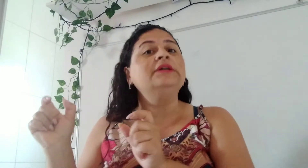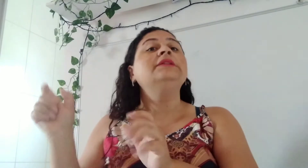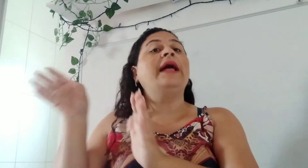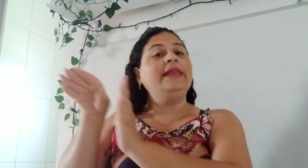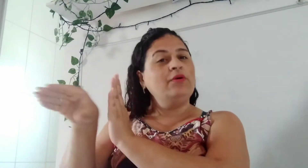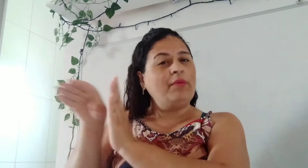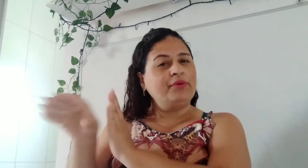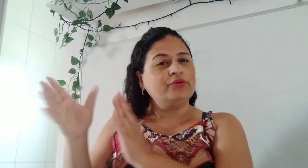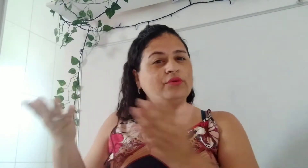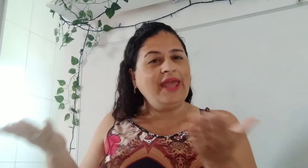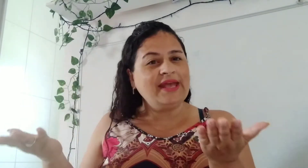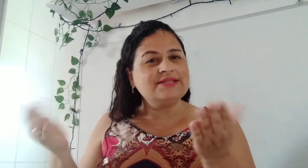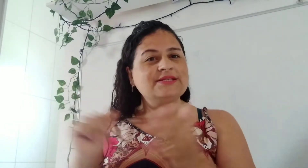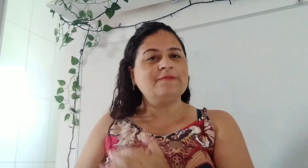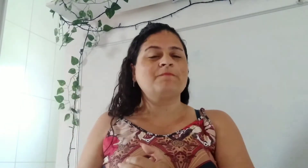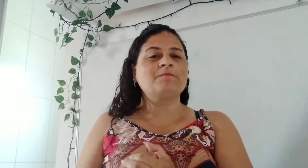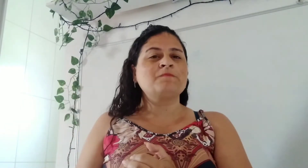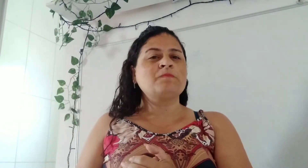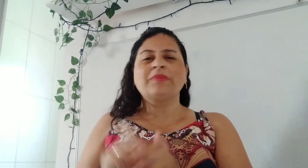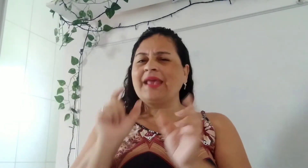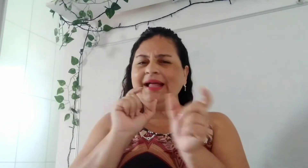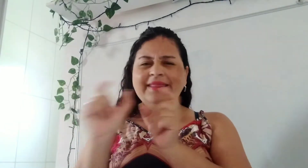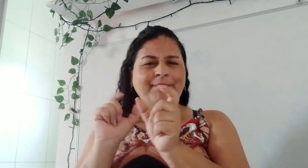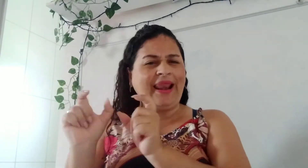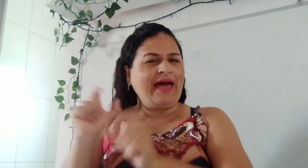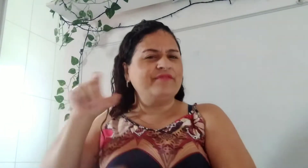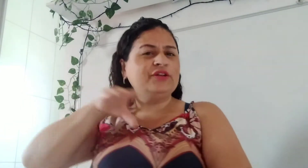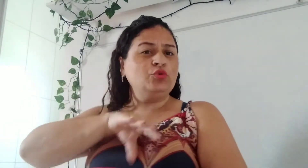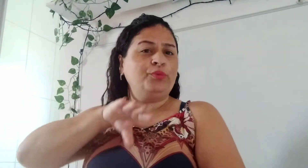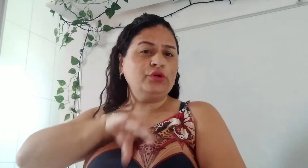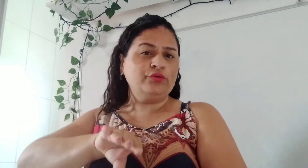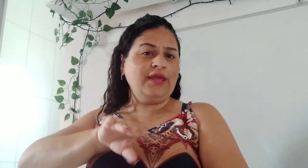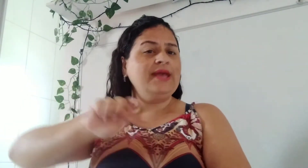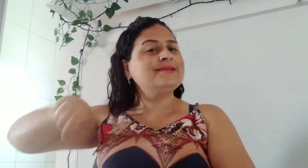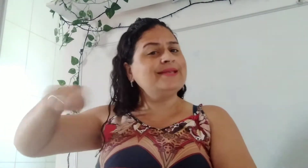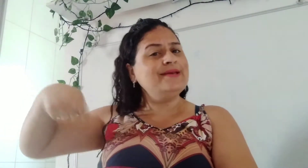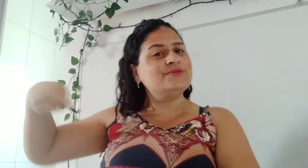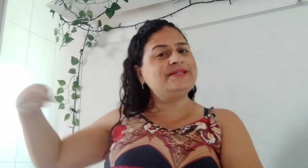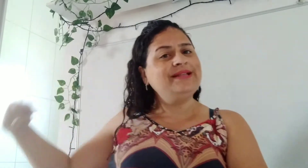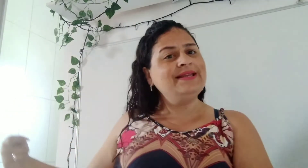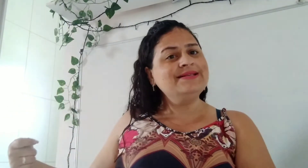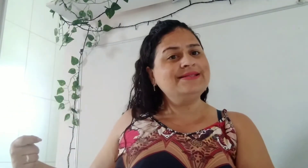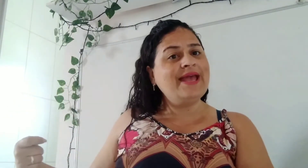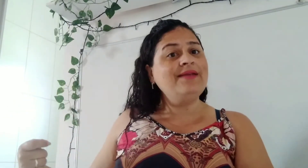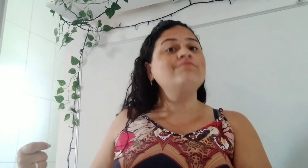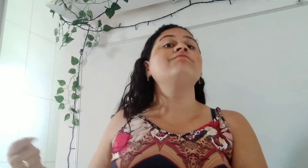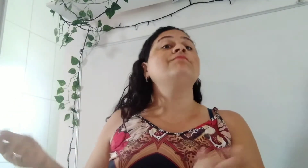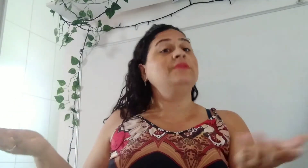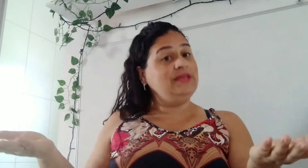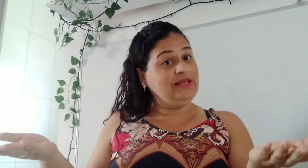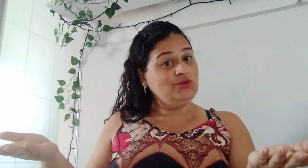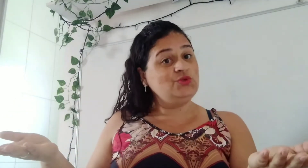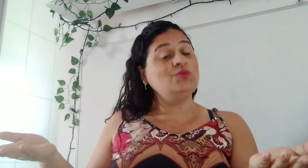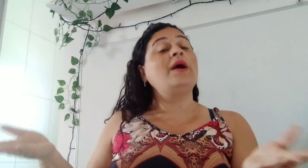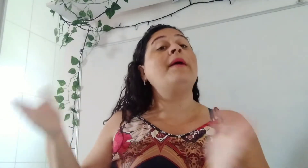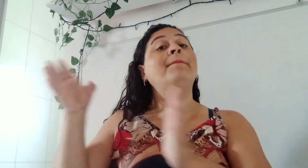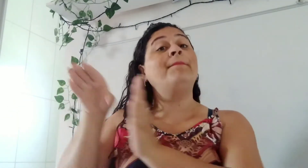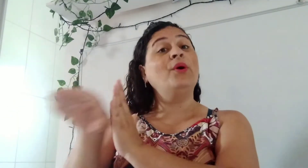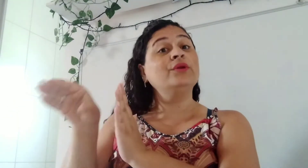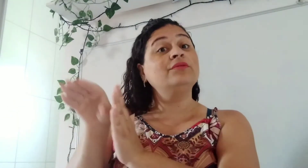da língua portuguesa? Cada palavra do português eu sinalizei. Isso é